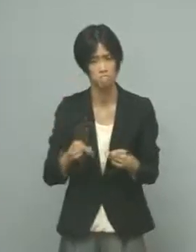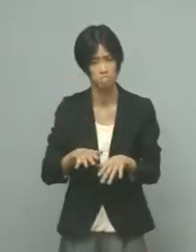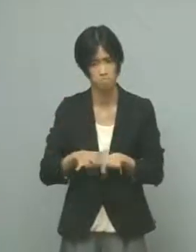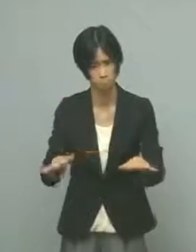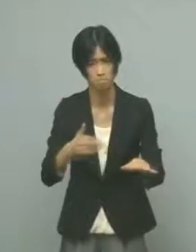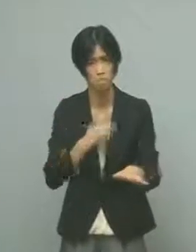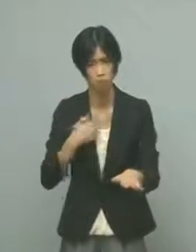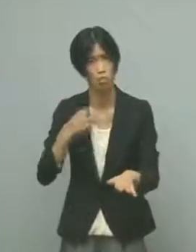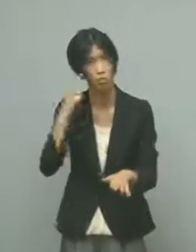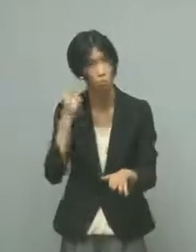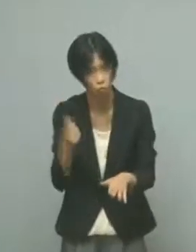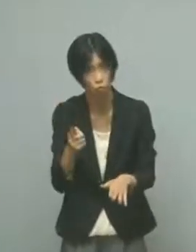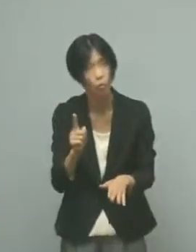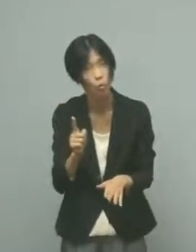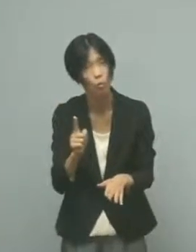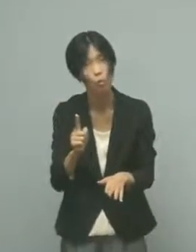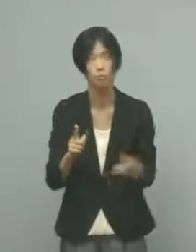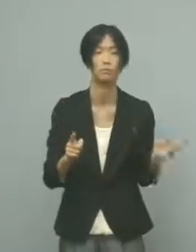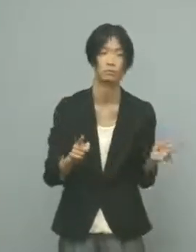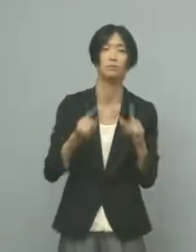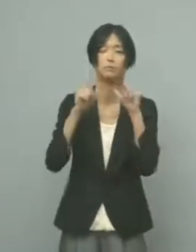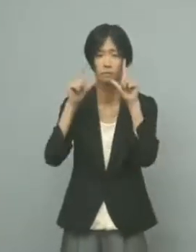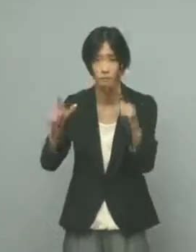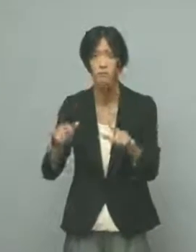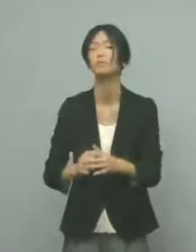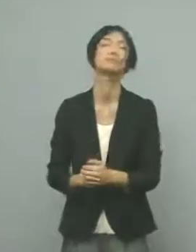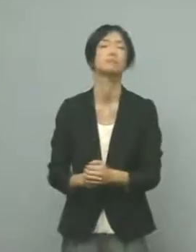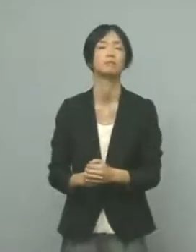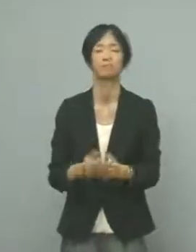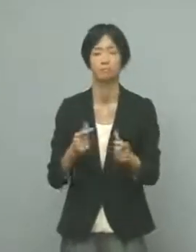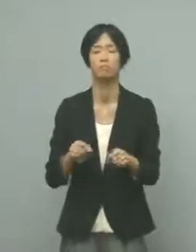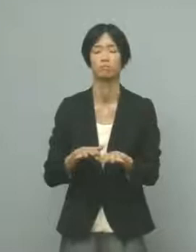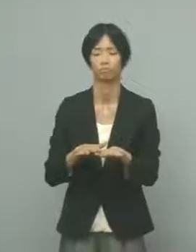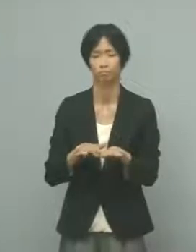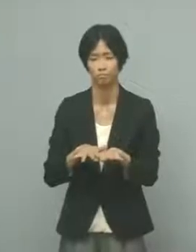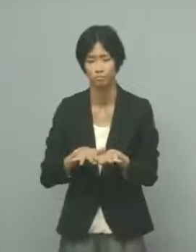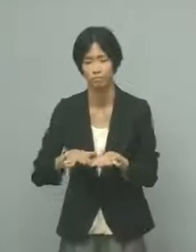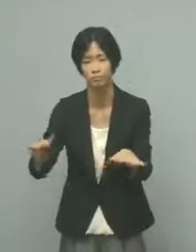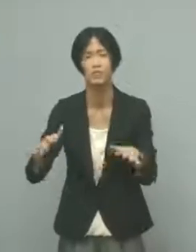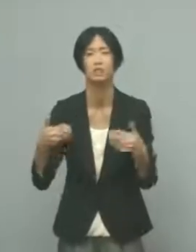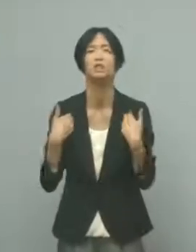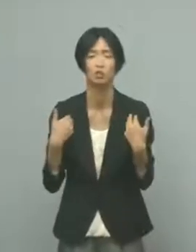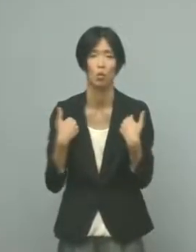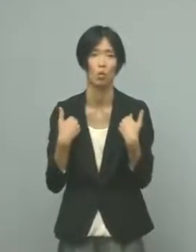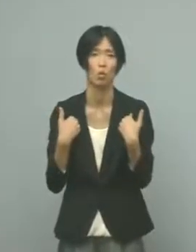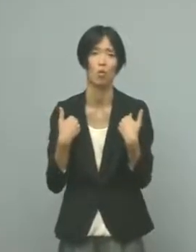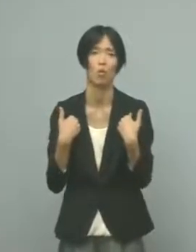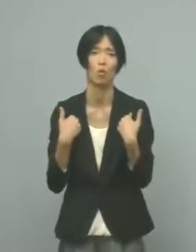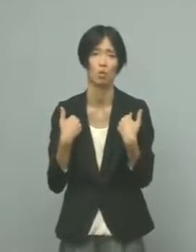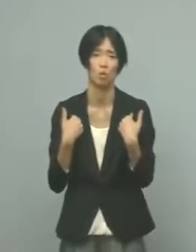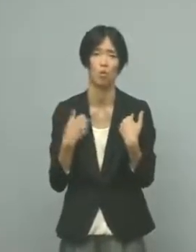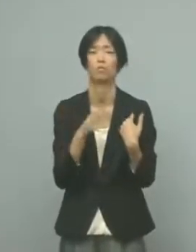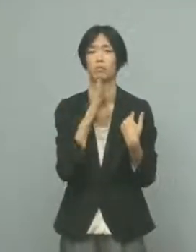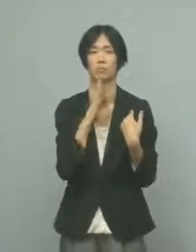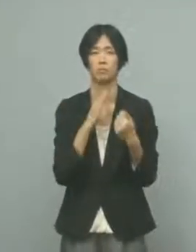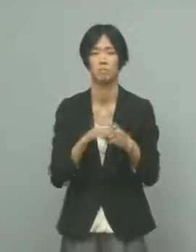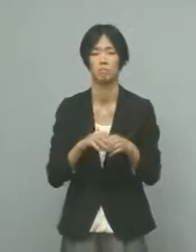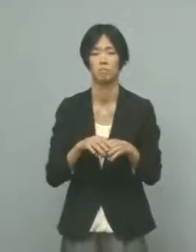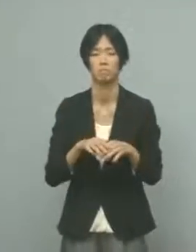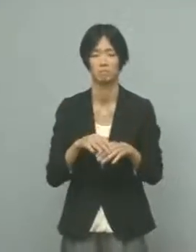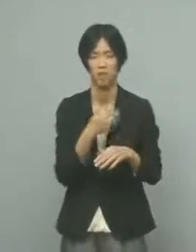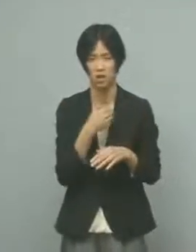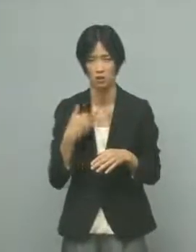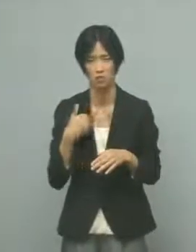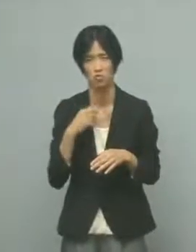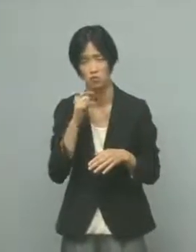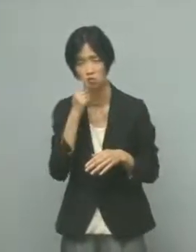考えなんでしょうか。 はい、浸透させていかなければならないというふうに思います。できるかできないかというよ